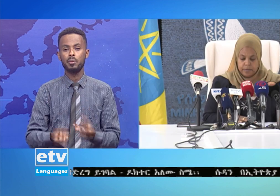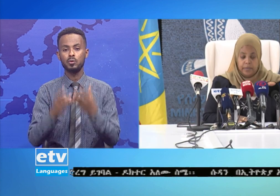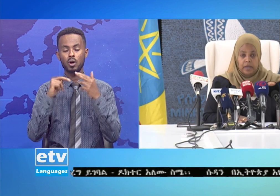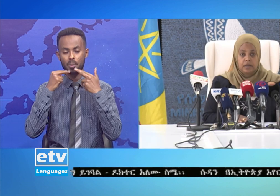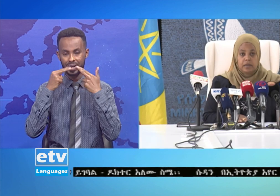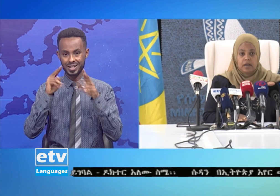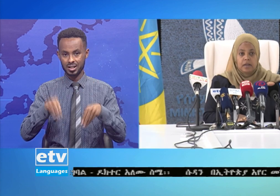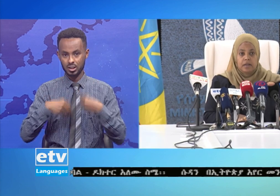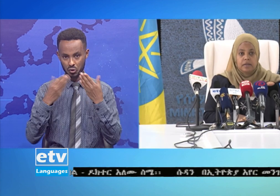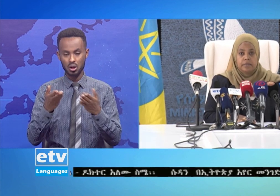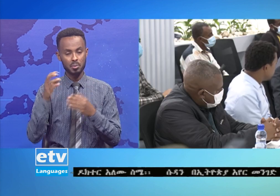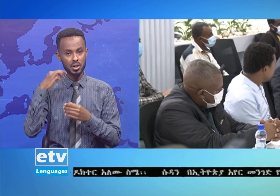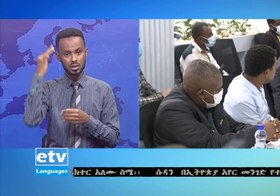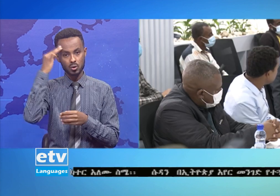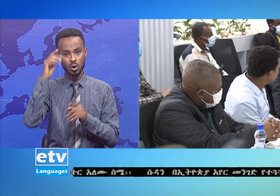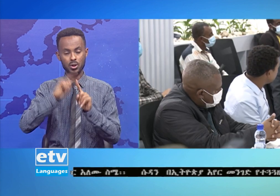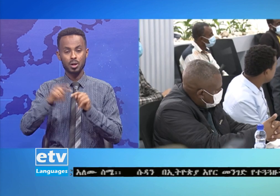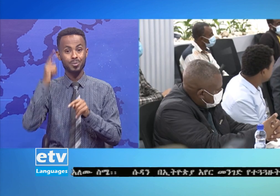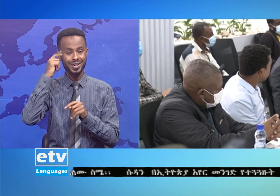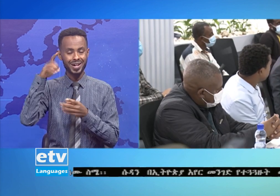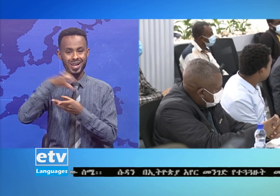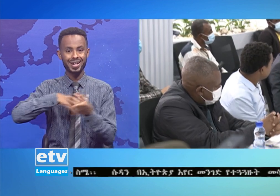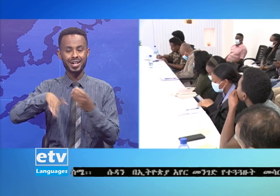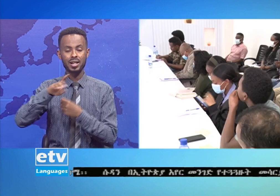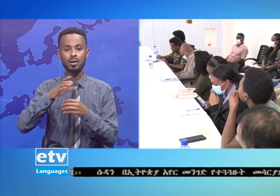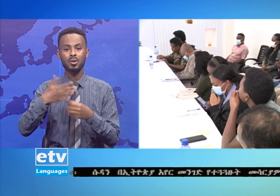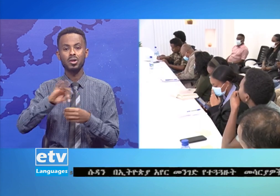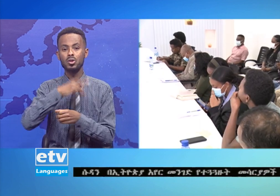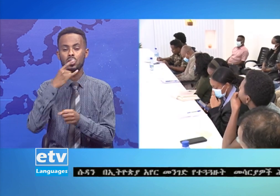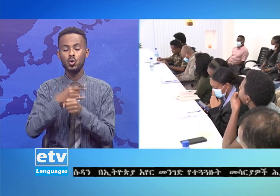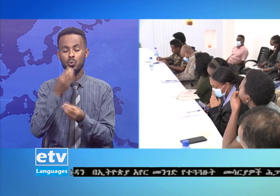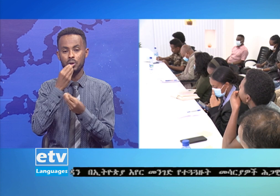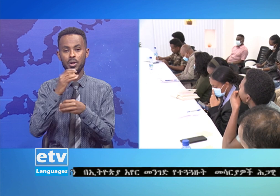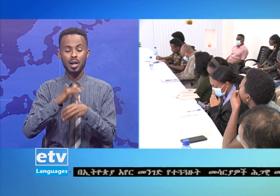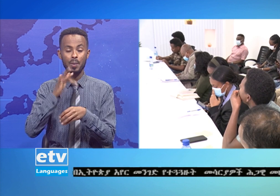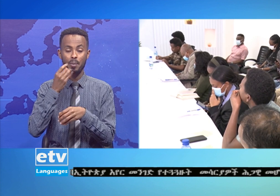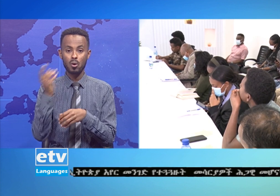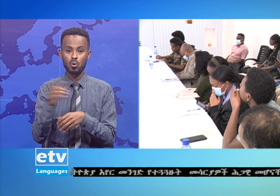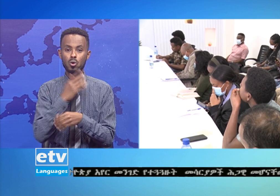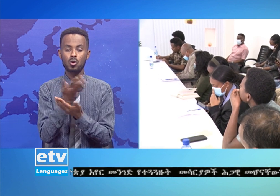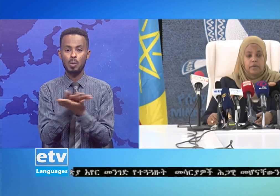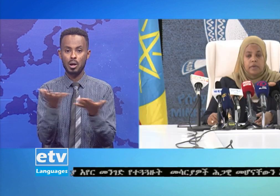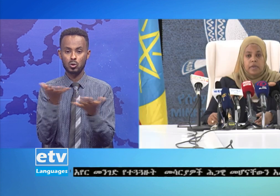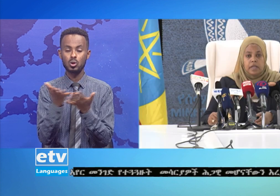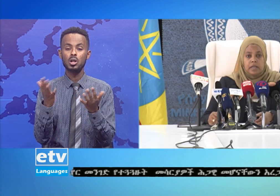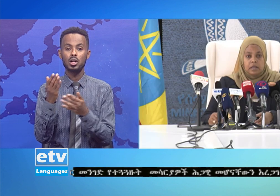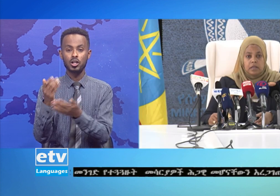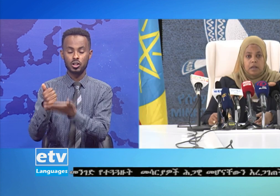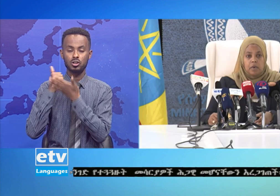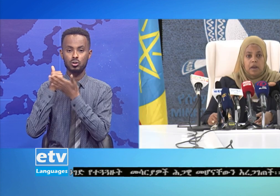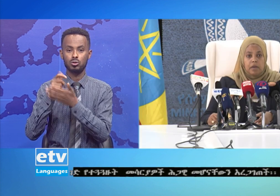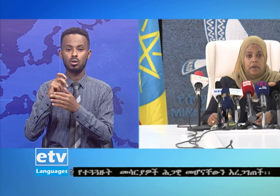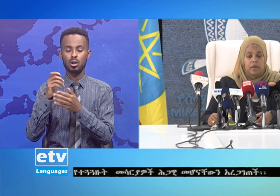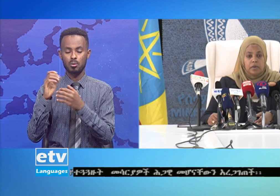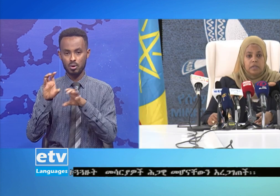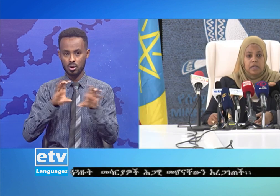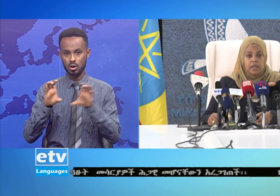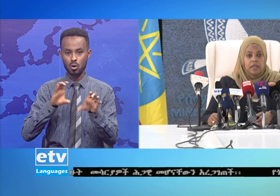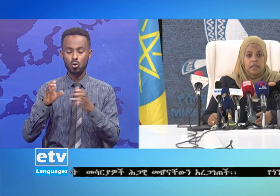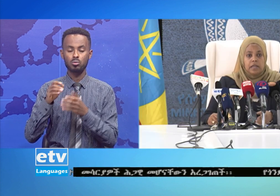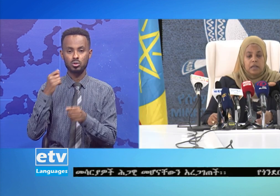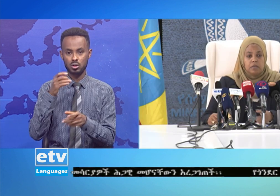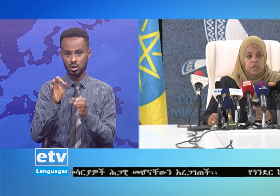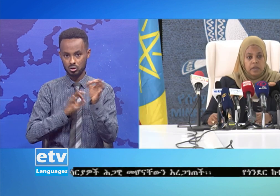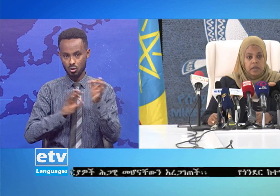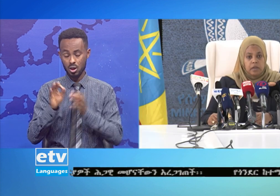መግለጫ ሰጥተዋል። ሚኒስትሯ በተለይም በትግራይ ክልል ለሚገኙ ዜጎች ምግብ ነክና ምግብ ነክ ያልሆኑ ግብዓቶችን ከግብረሰናይ ድርጅቶች ጋር ተደራሽ መደረጉን